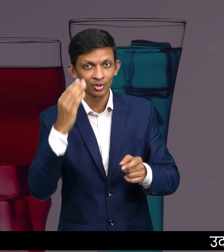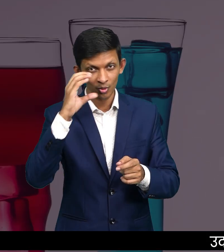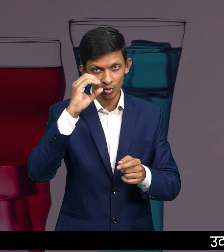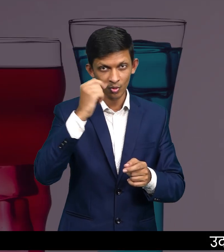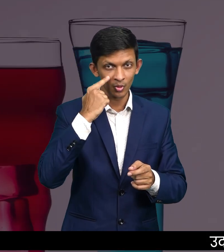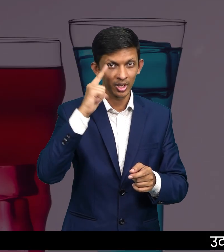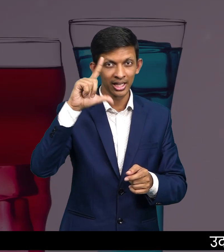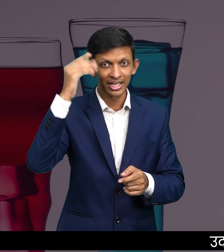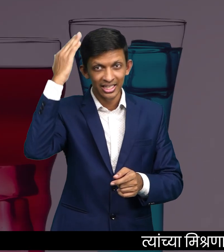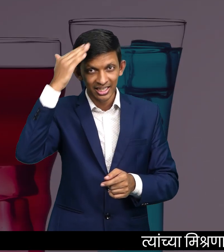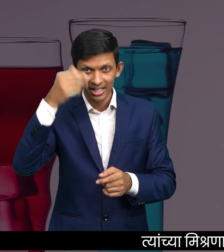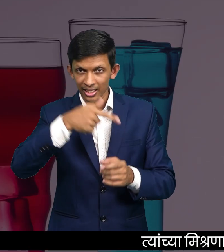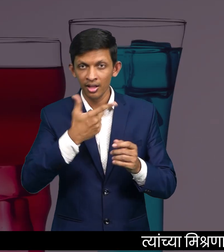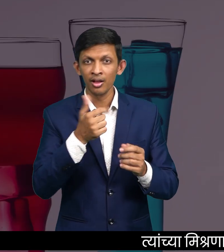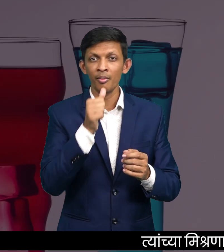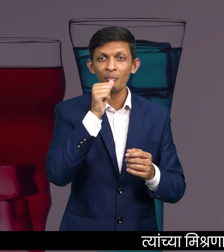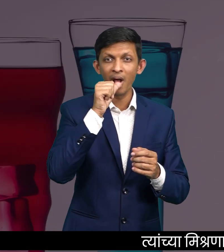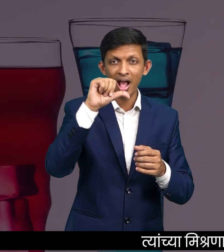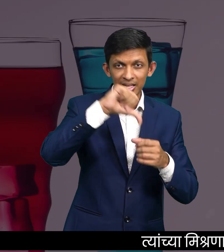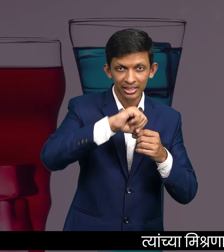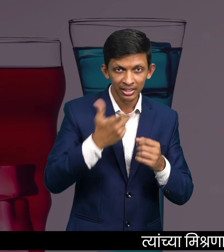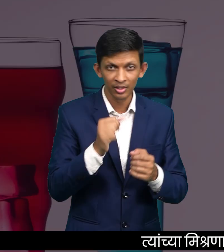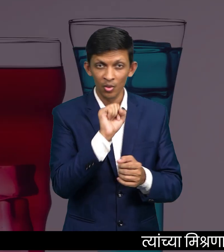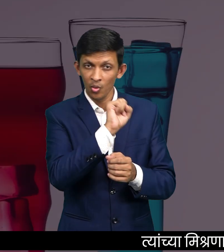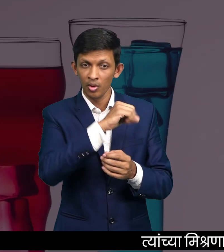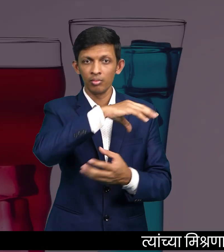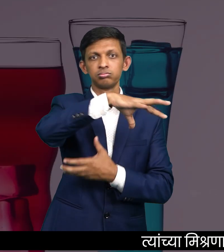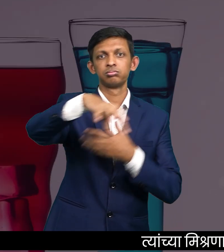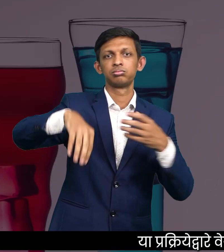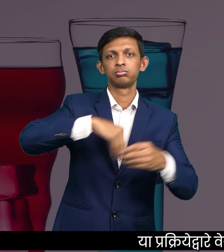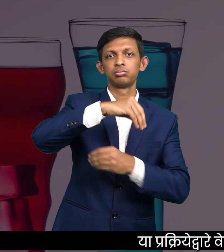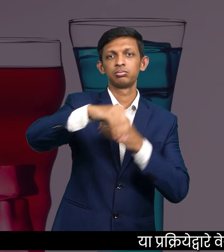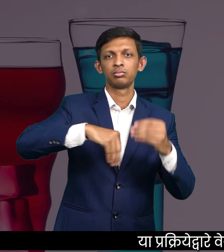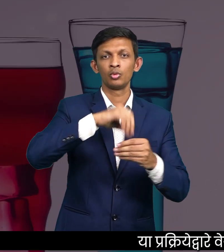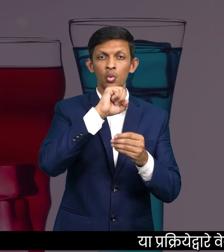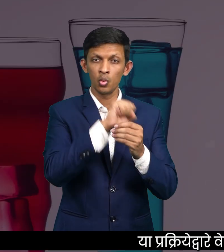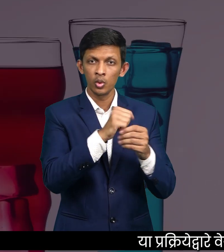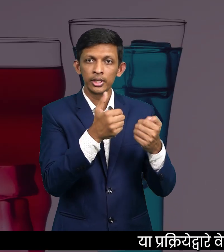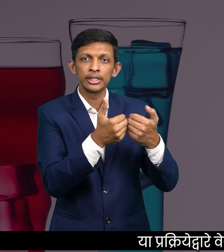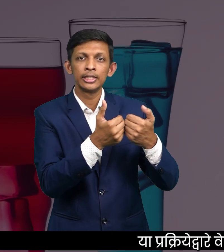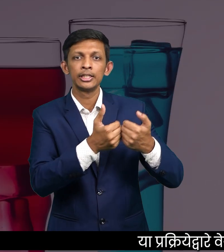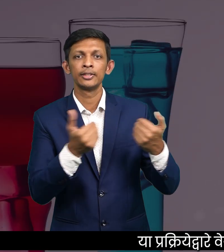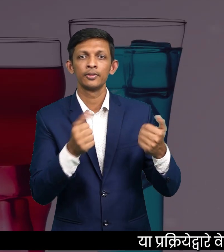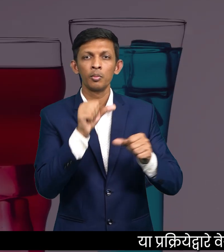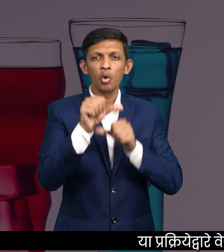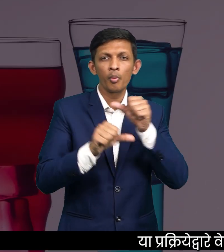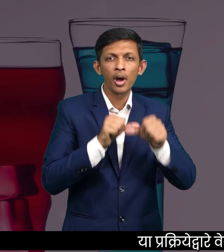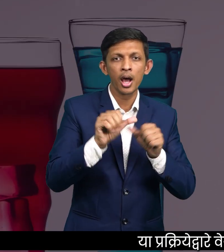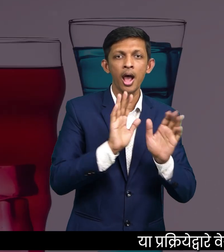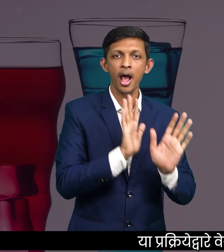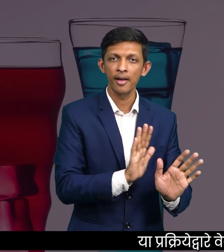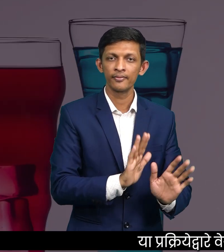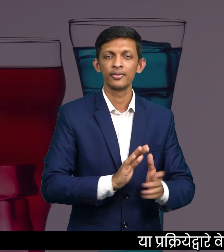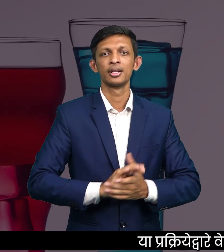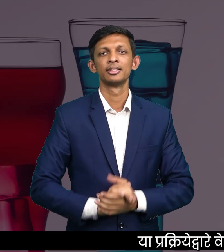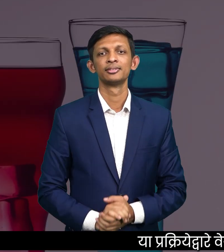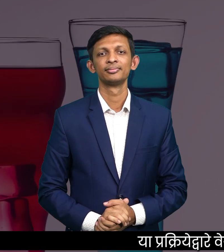उदाहरणार्थ, त्यांच्या मिश्रणातील तेल आणि पाणी या प्रक्रियेद्वारे वेगळे केले जाऊ शकते.